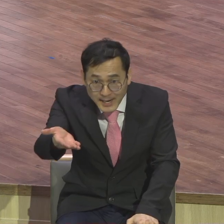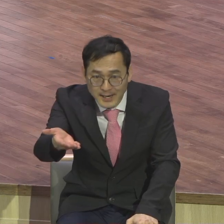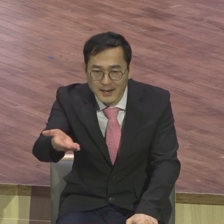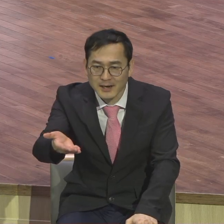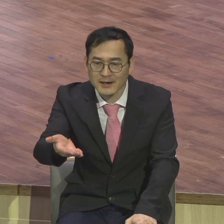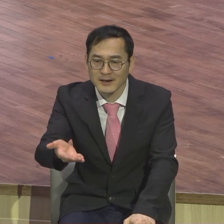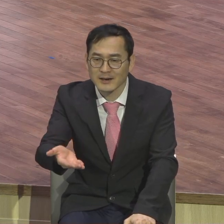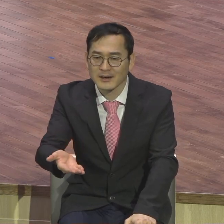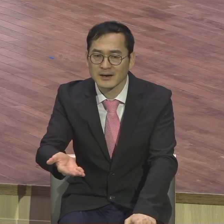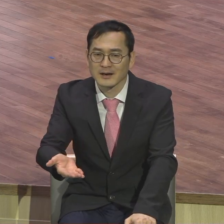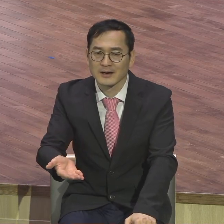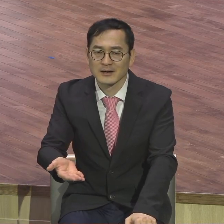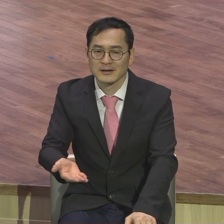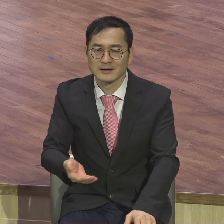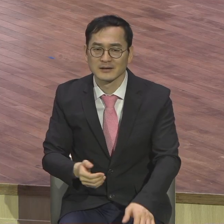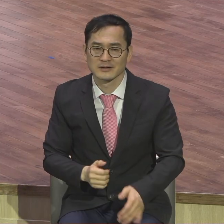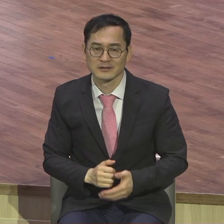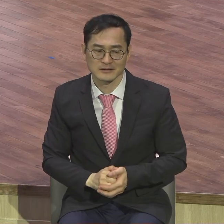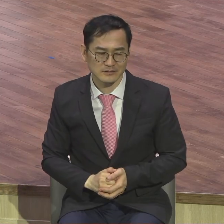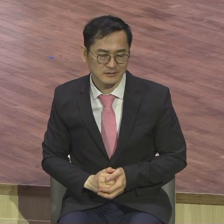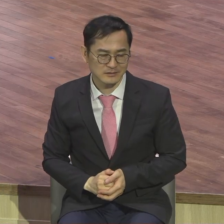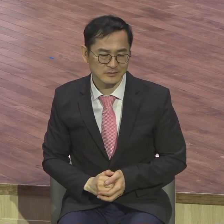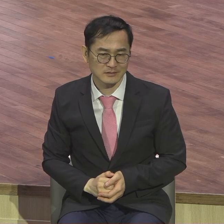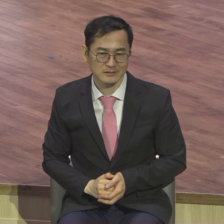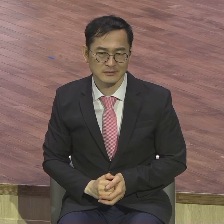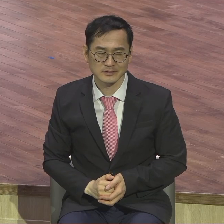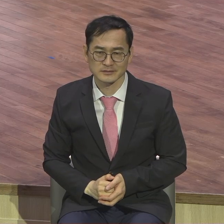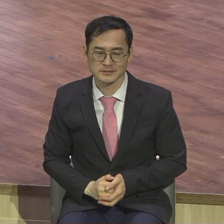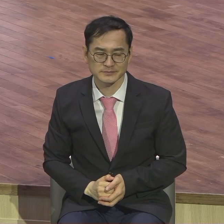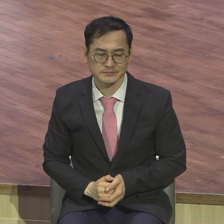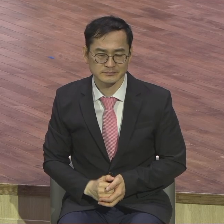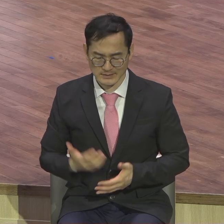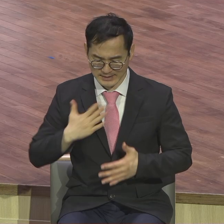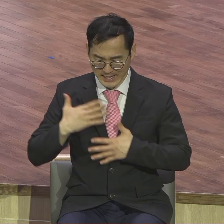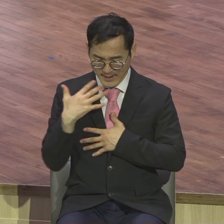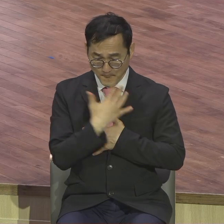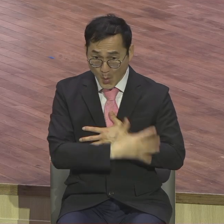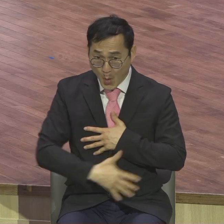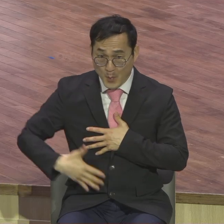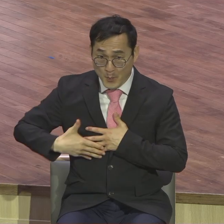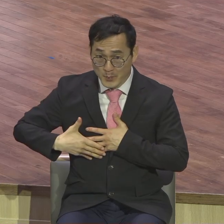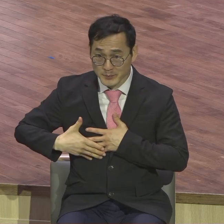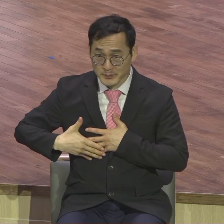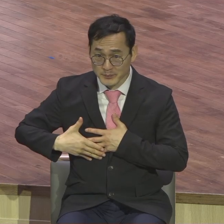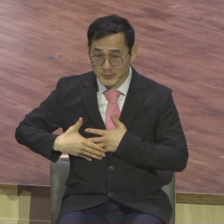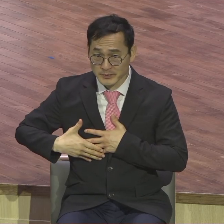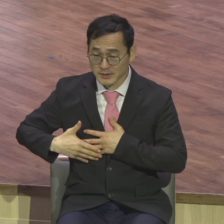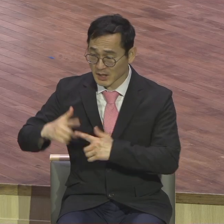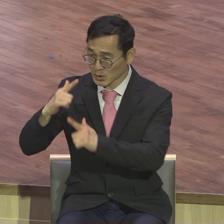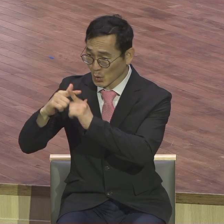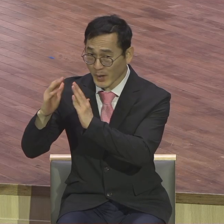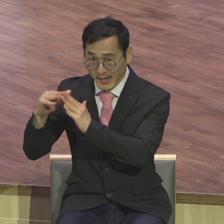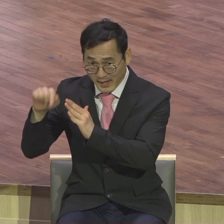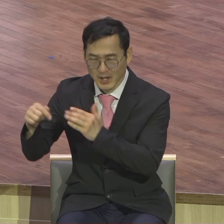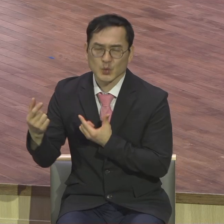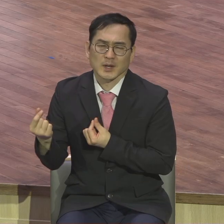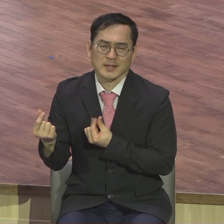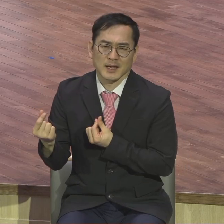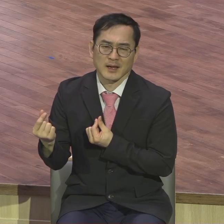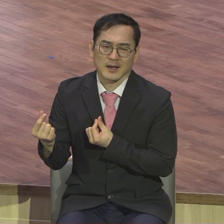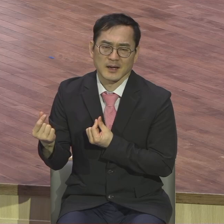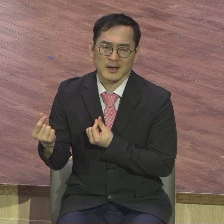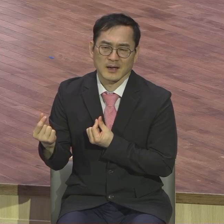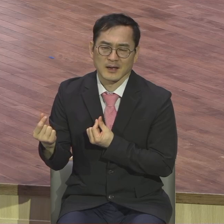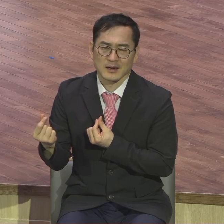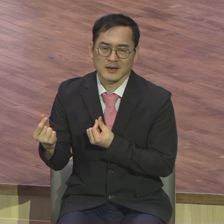성전 이건 예배당이요 이거 허물어도 돼요 이 몸이 우리 몸이 성전이라 몸이